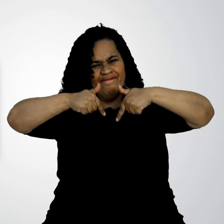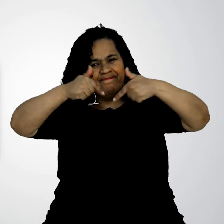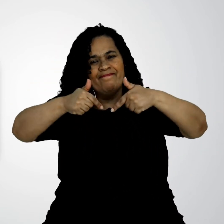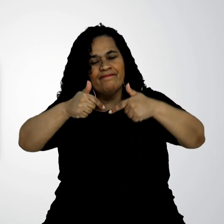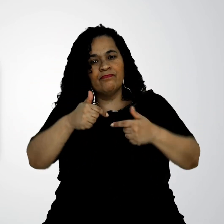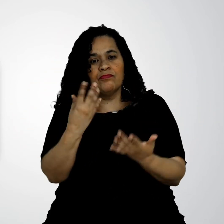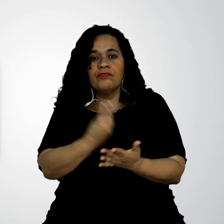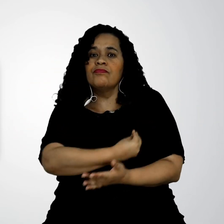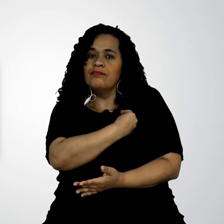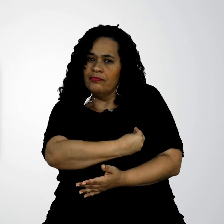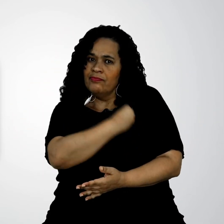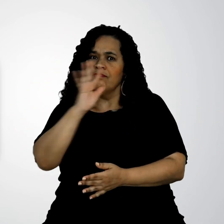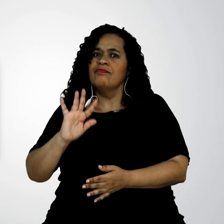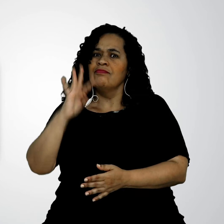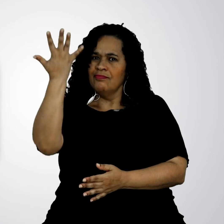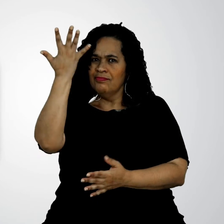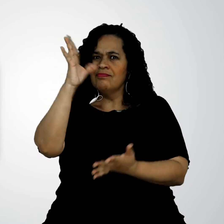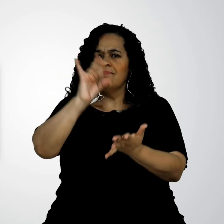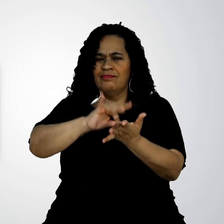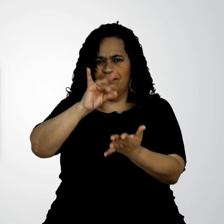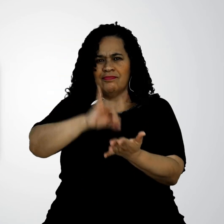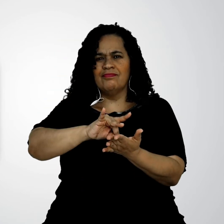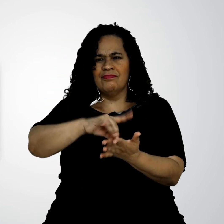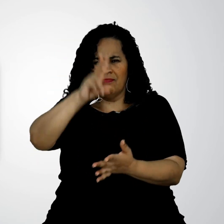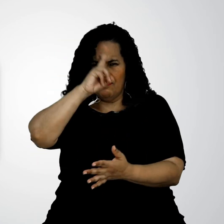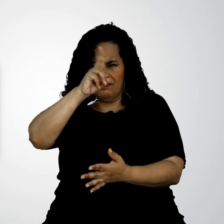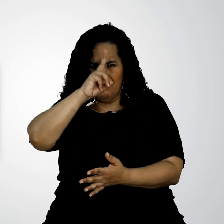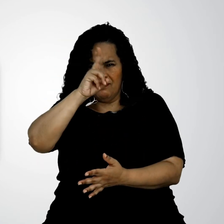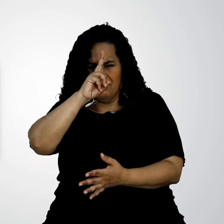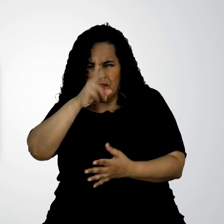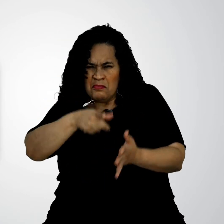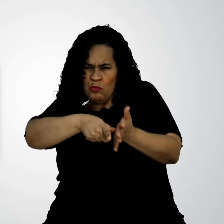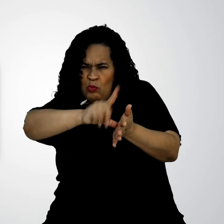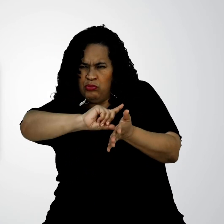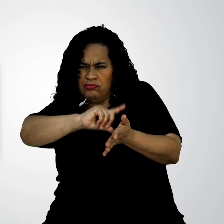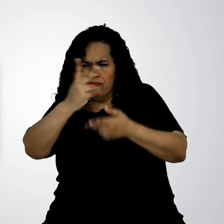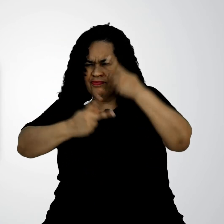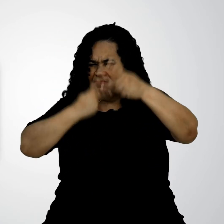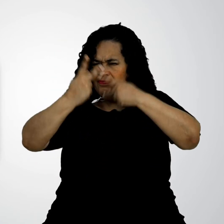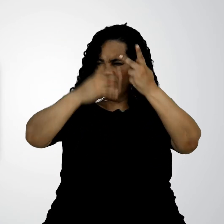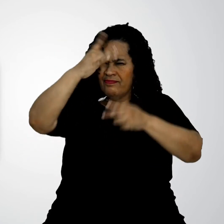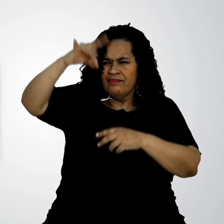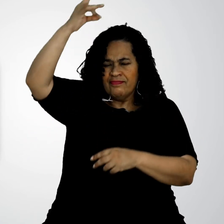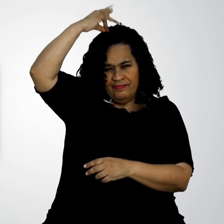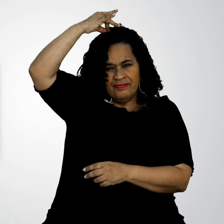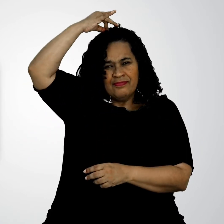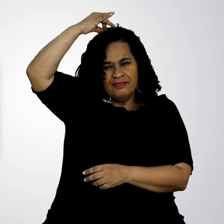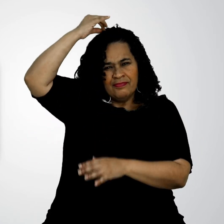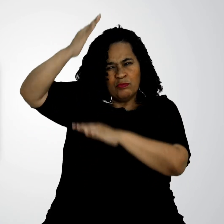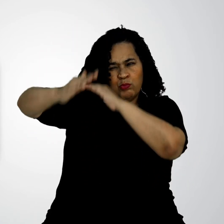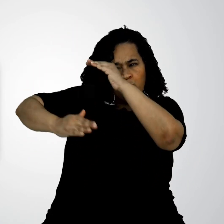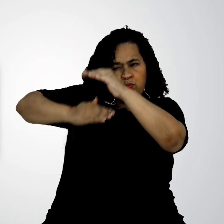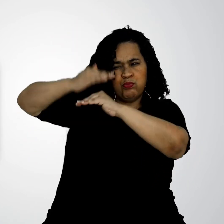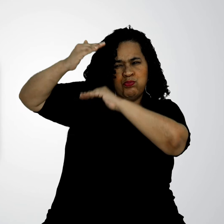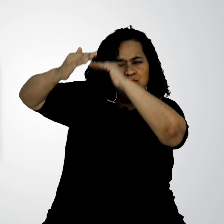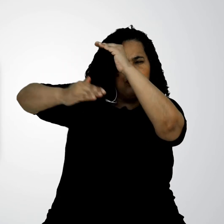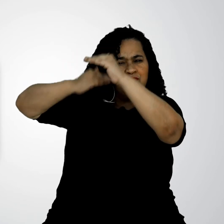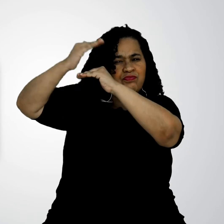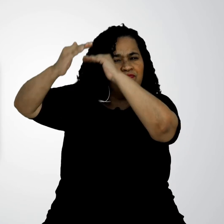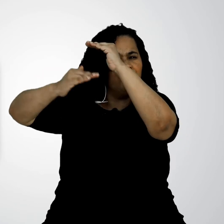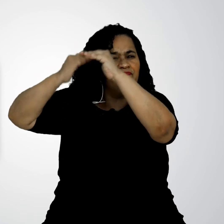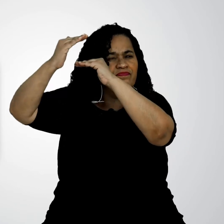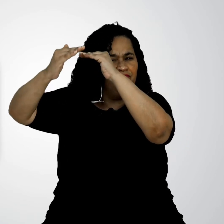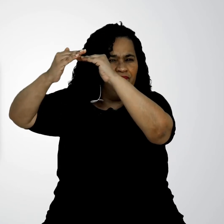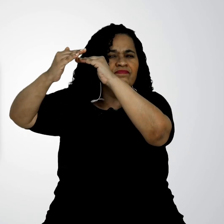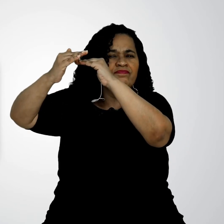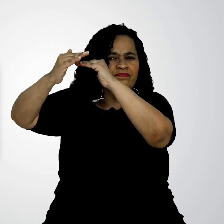Mas aí vale aquela conversa também que a gente estava tendo antes, né, sobre a questão da espiritualidade, né? Quando você desenvolve uma maturidade e